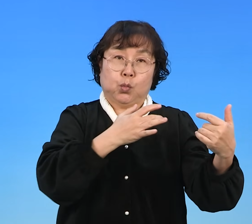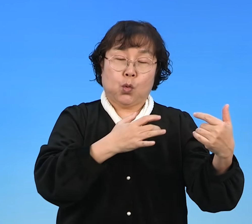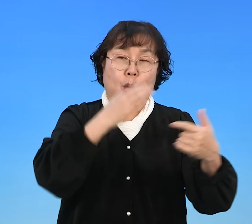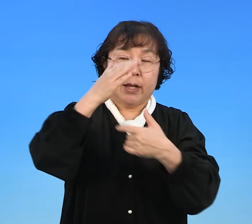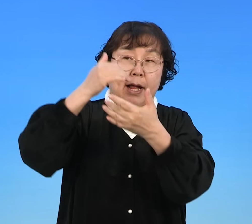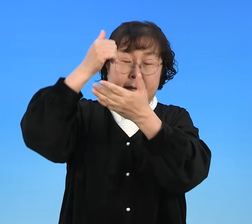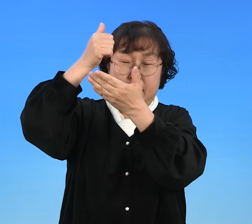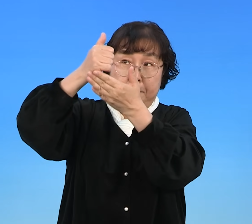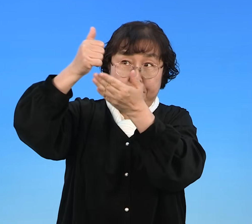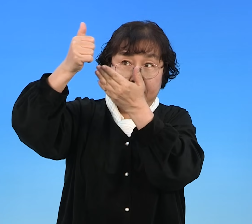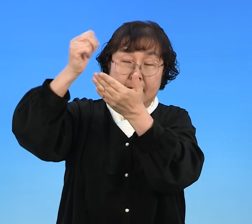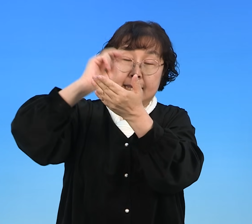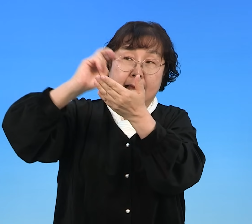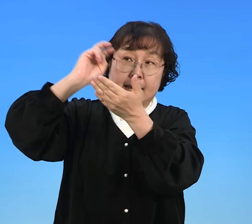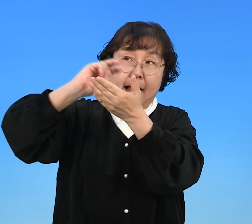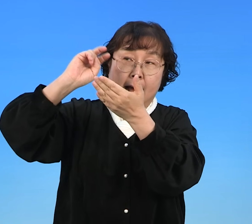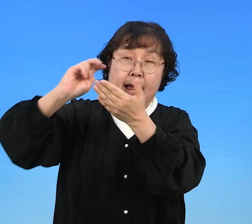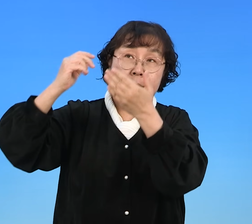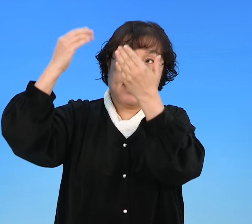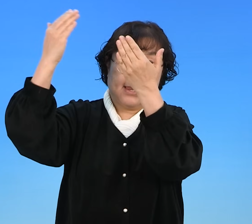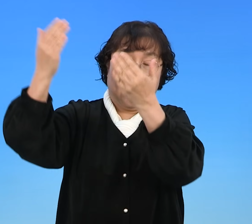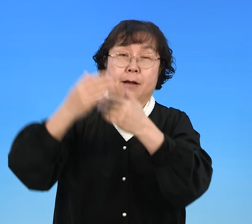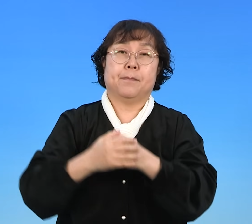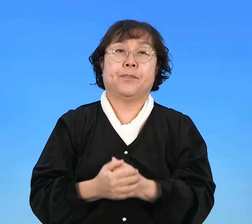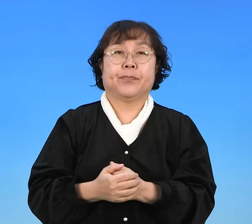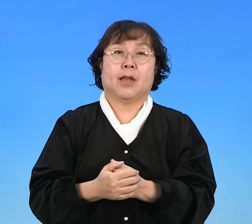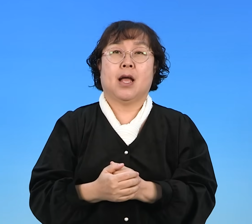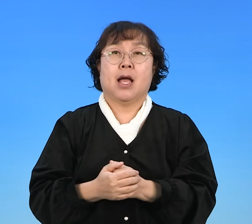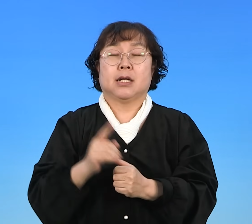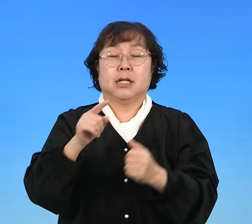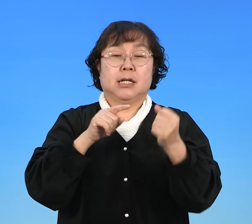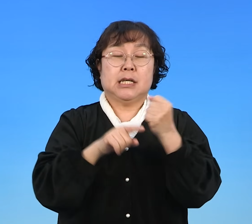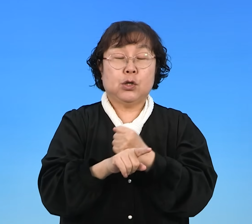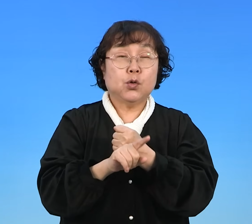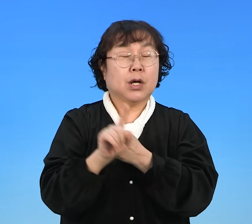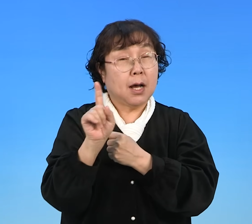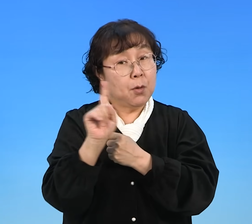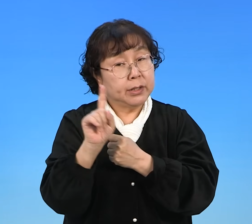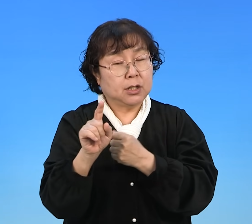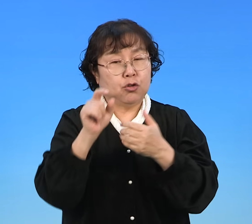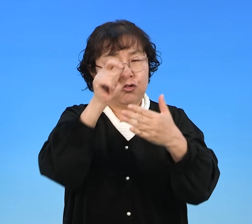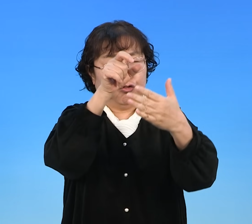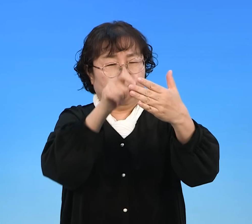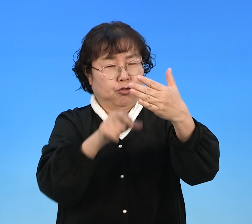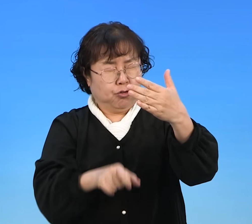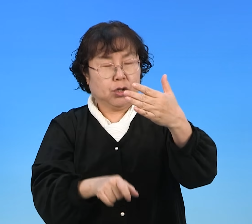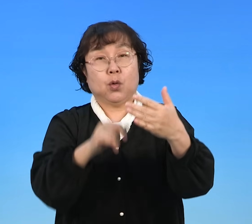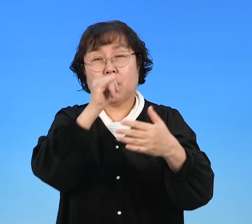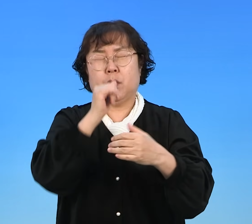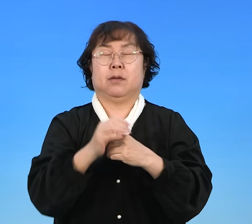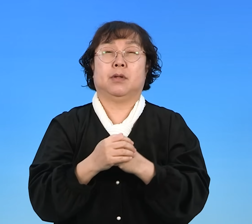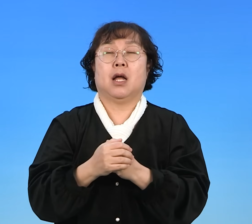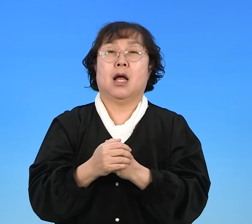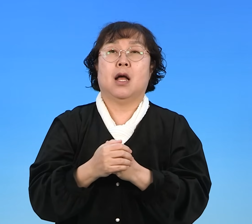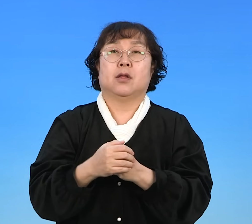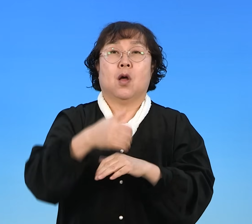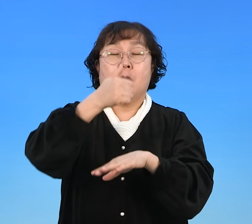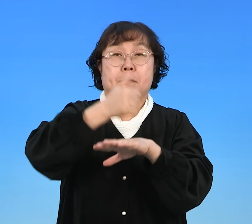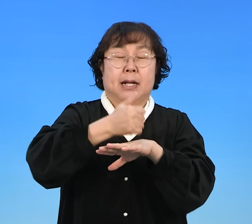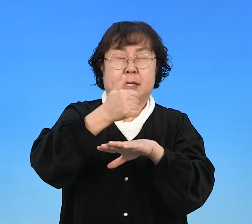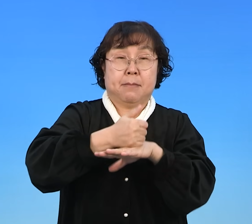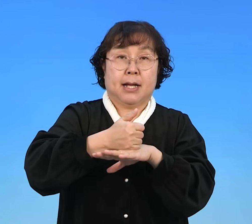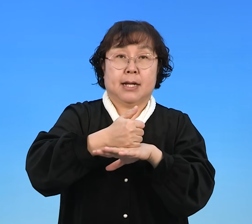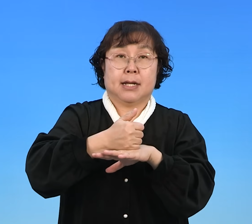수금으로 하나님께 찬양할지어다. 그리고는 그래야 되는 이유를 또 쭉 설명을 하고요, 그리고